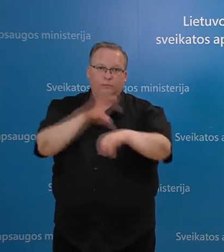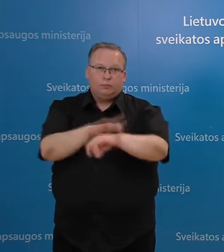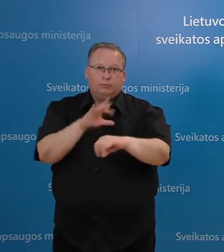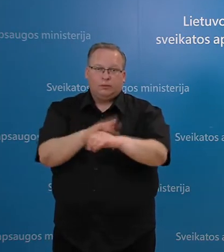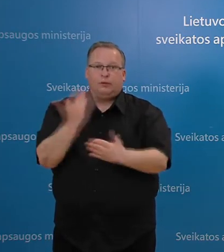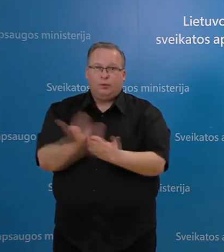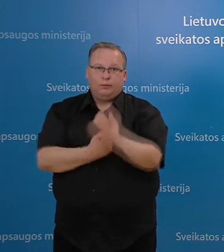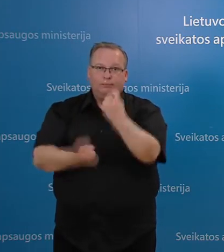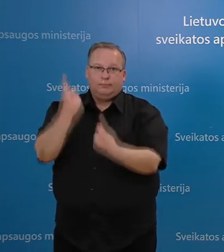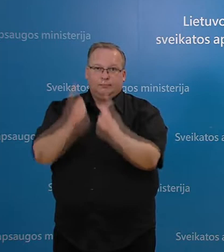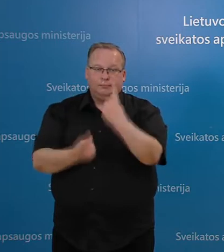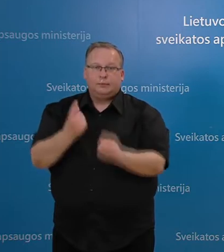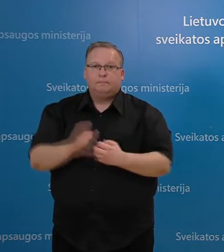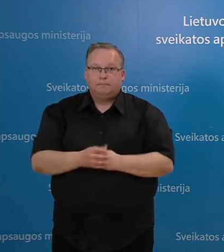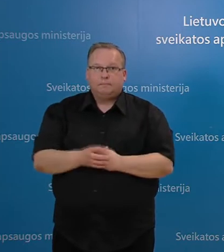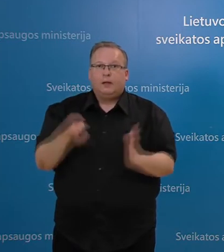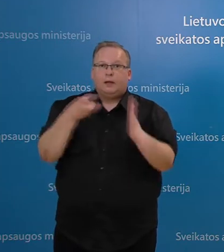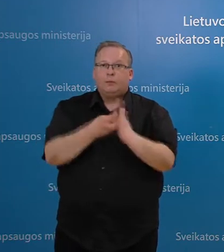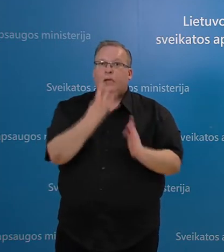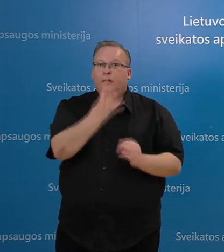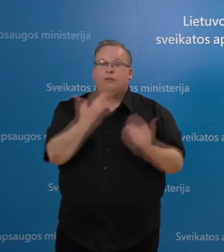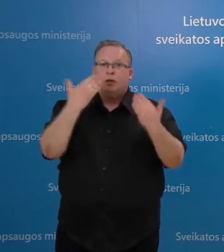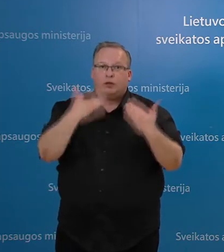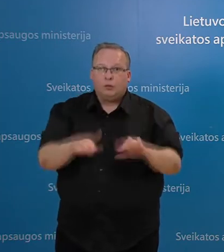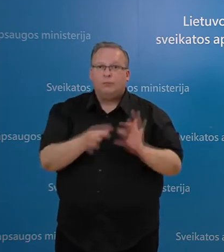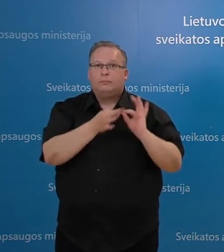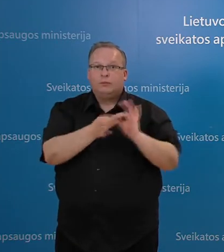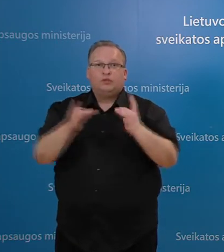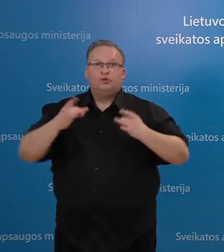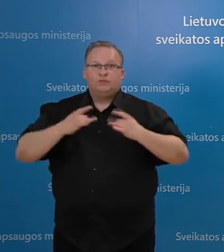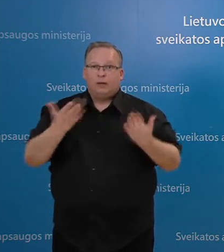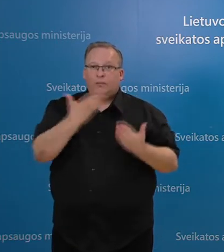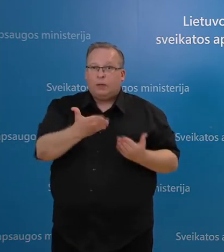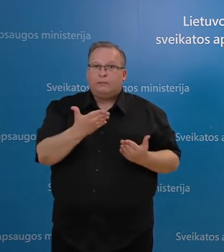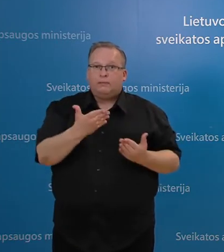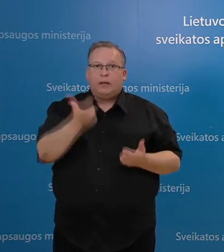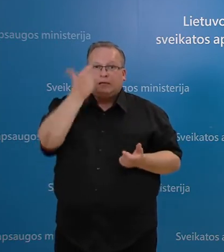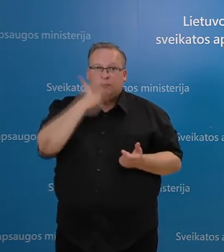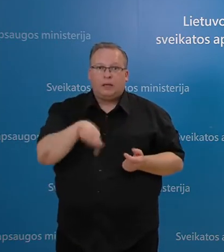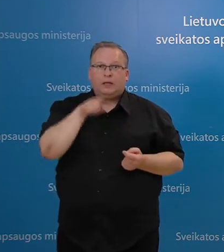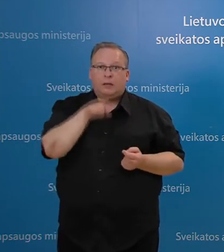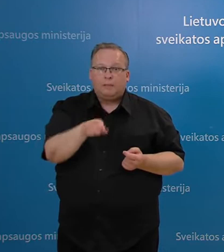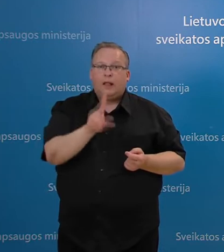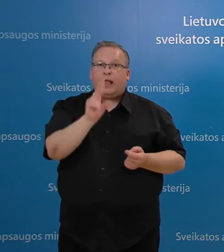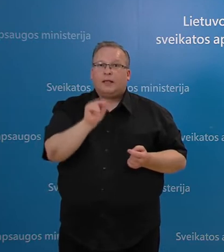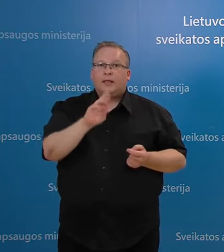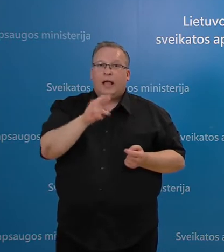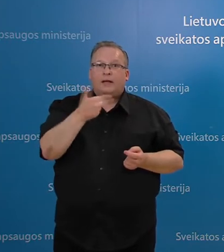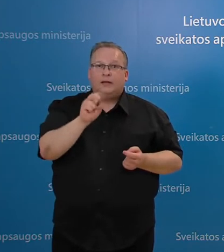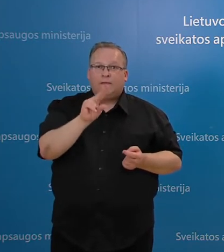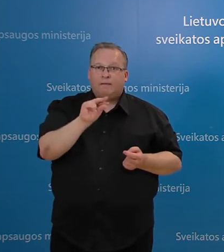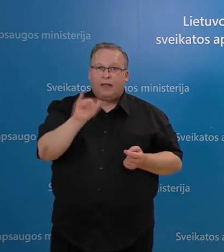atsiranda nauji. Taigi, 4 atvejai registruoti susiję su švente, asmeninė švente Kernavėje,